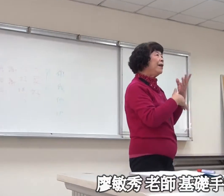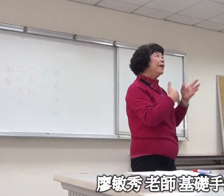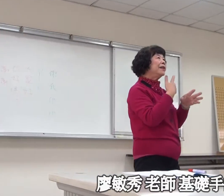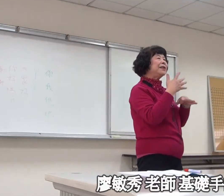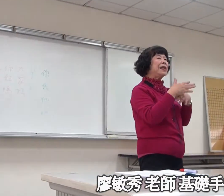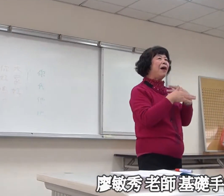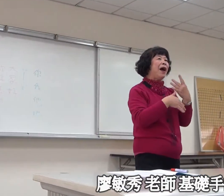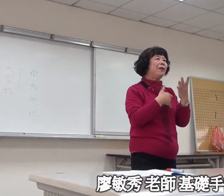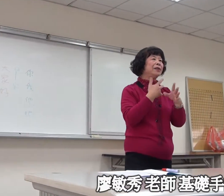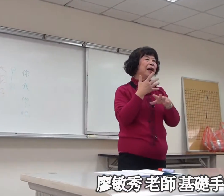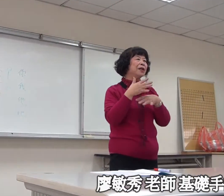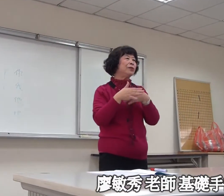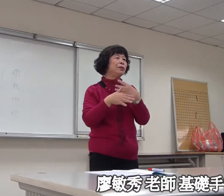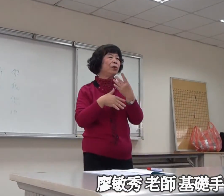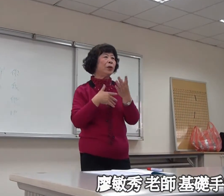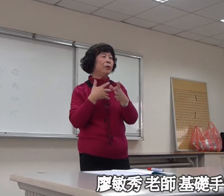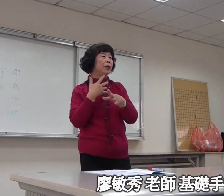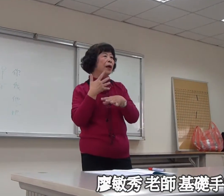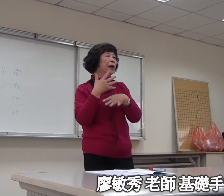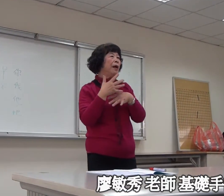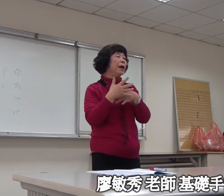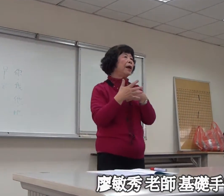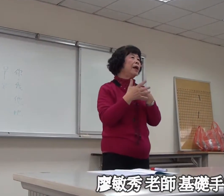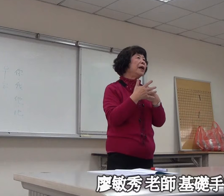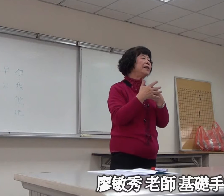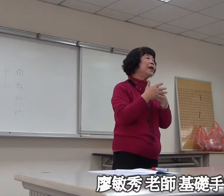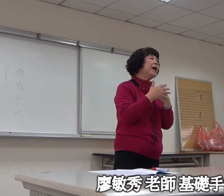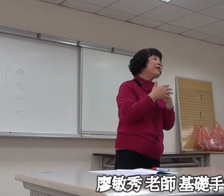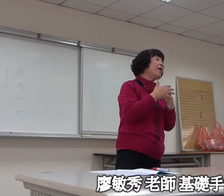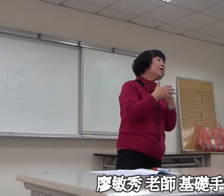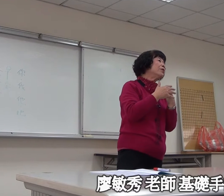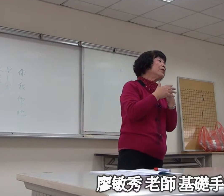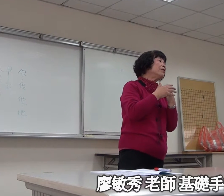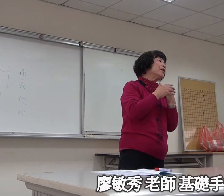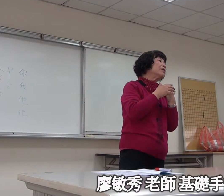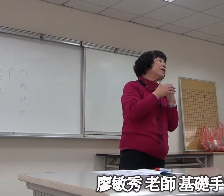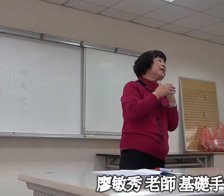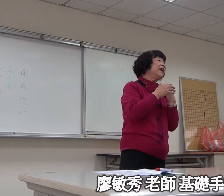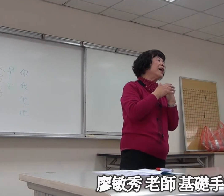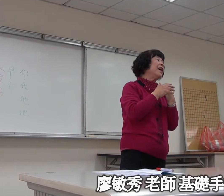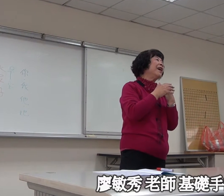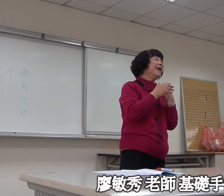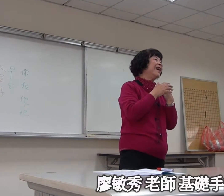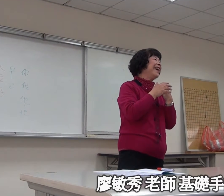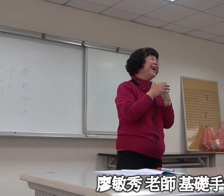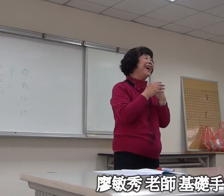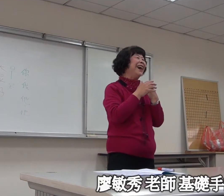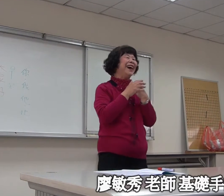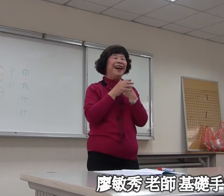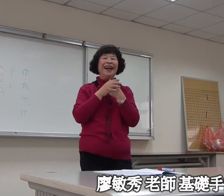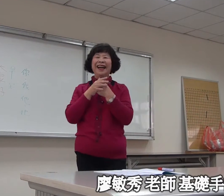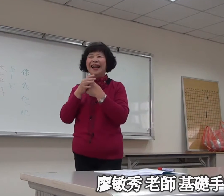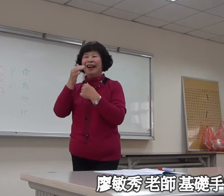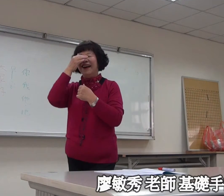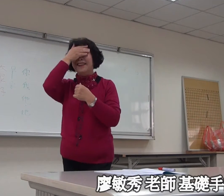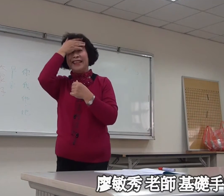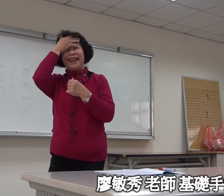的小孩或者阿孙就会问，谁来讲阿孙的话，孙的 声，电话， 电